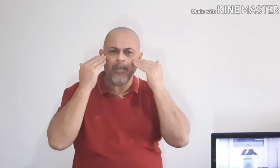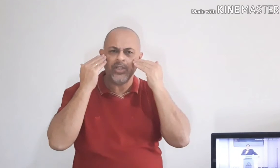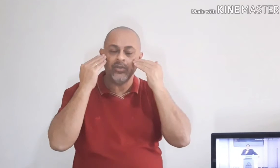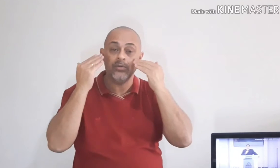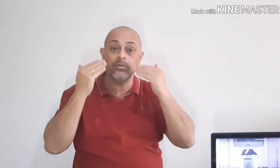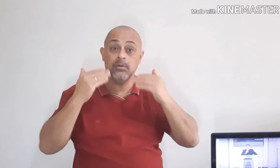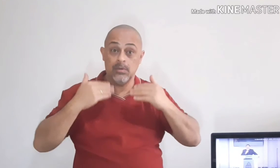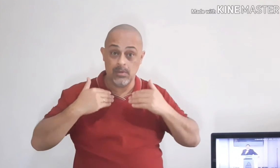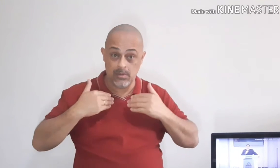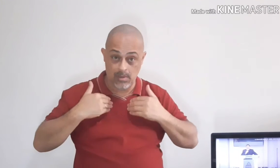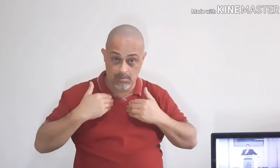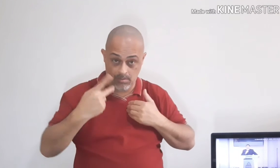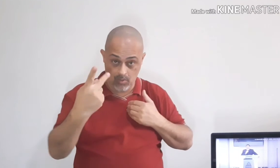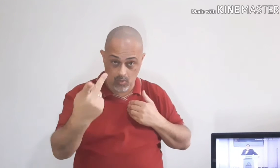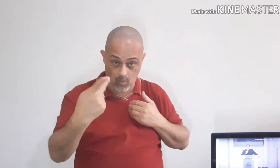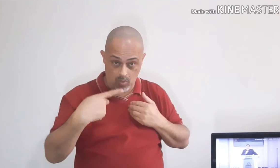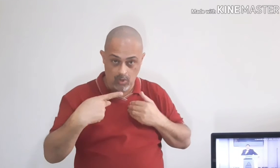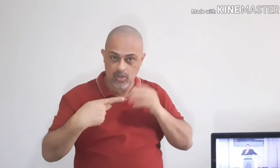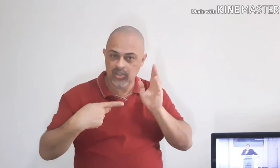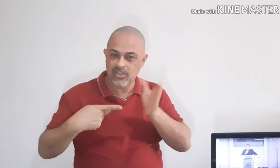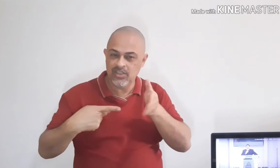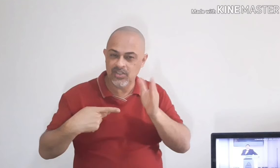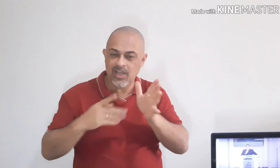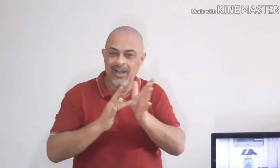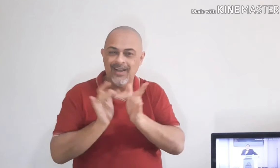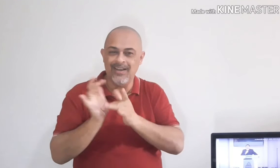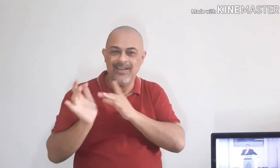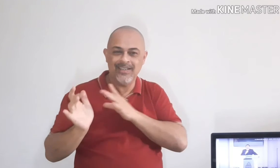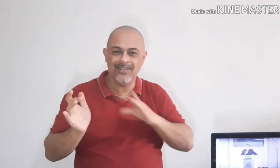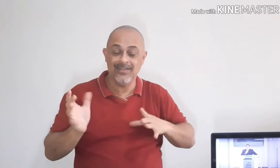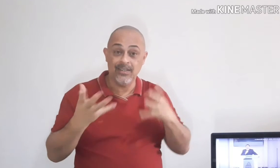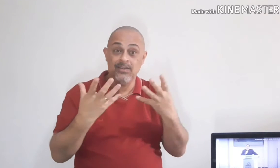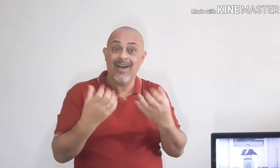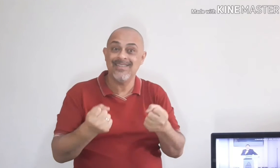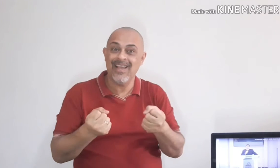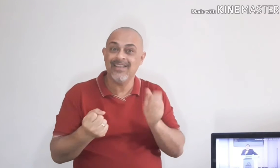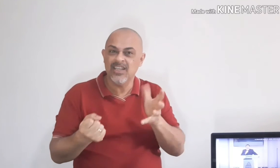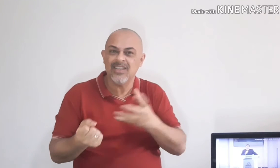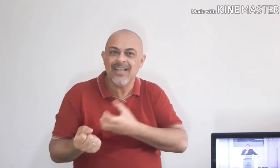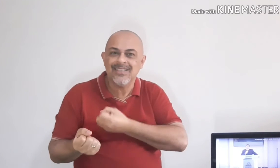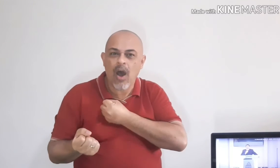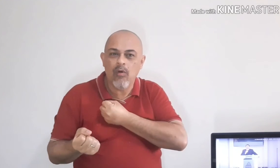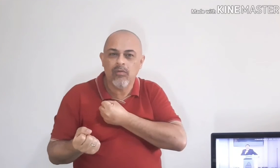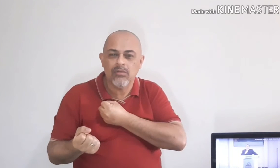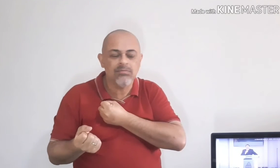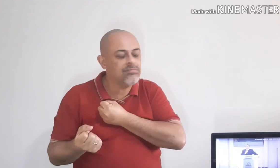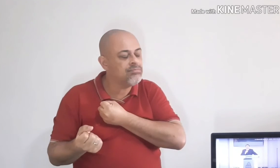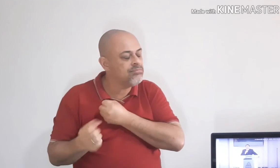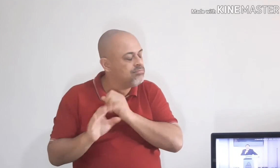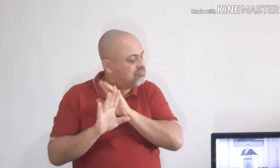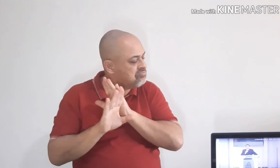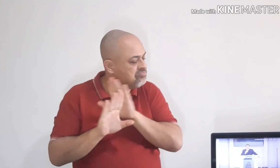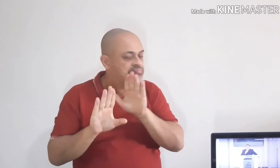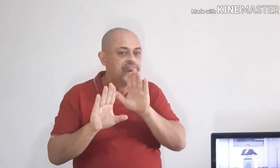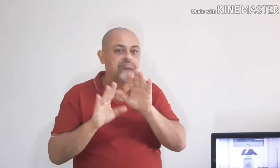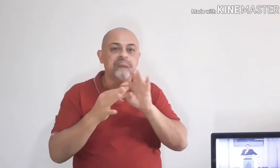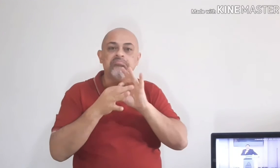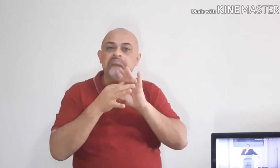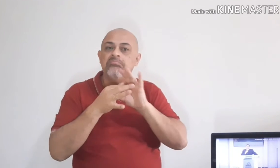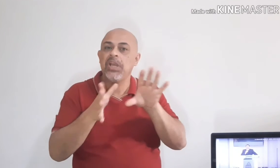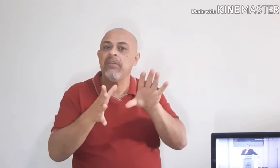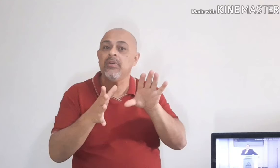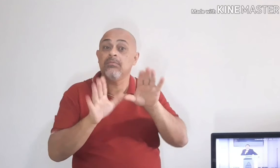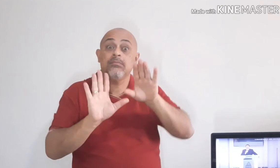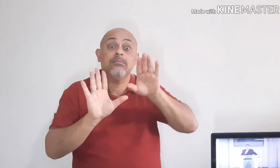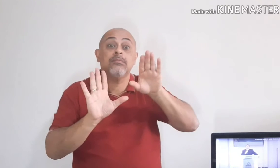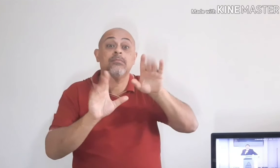nossas vidas a Jesus Cristo como nosso Salvador, já temos a liberdade eterna,